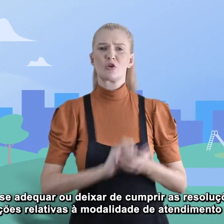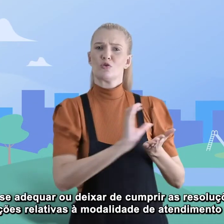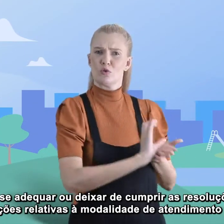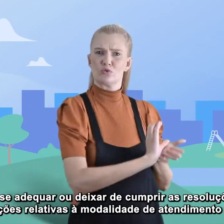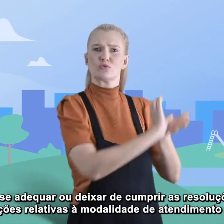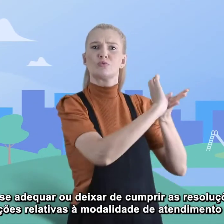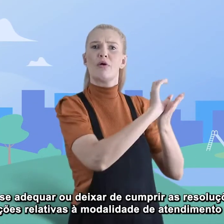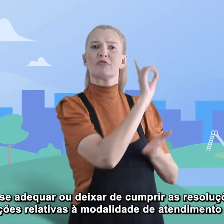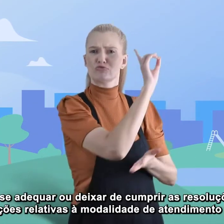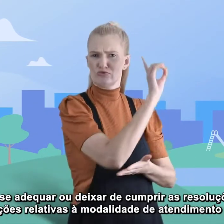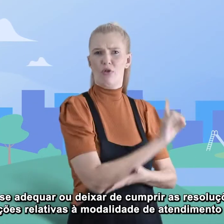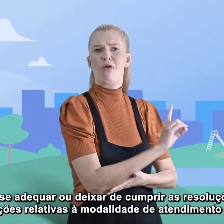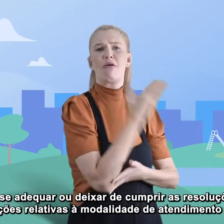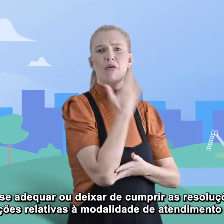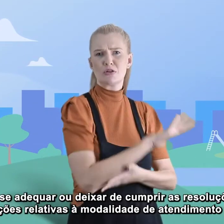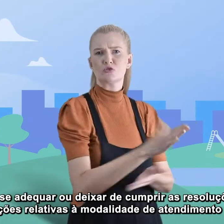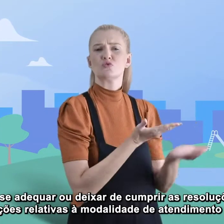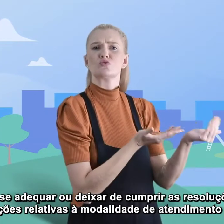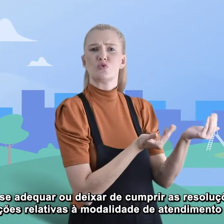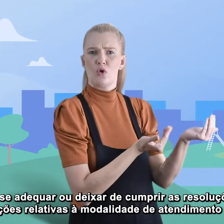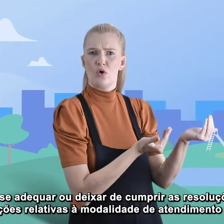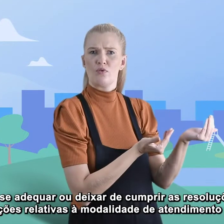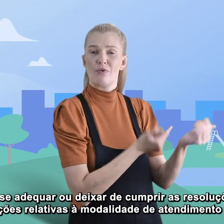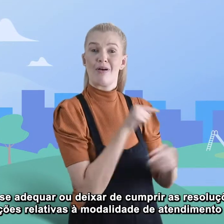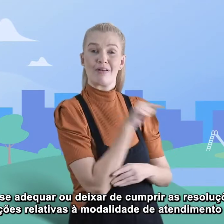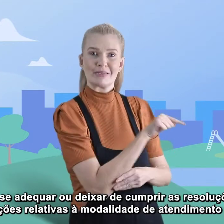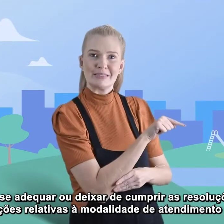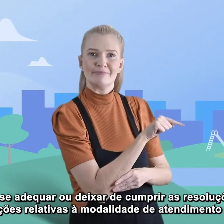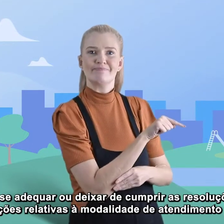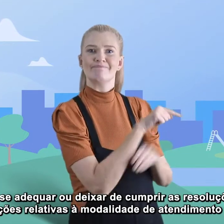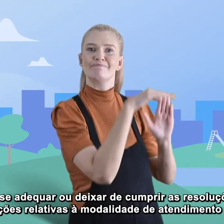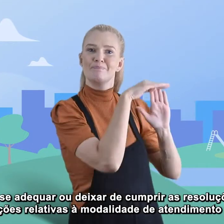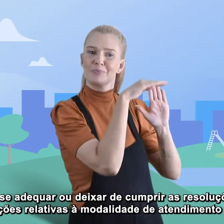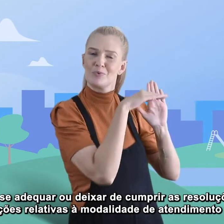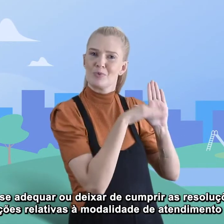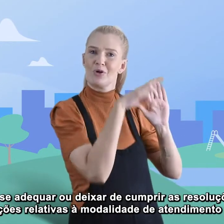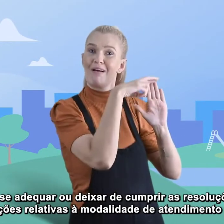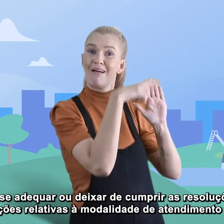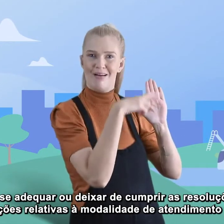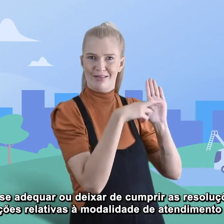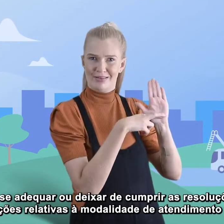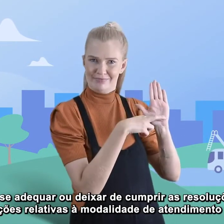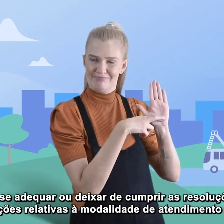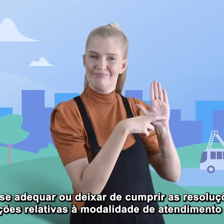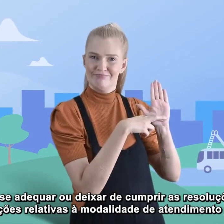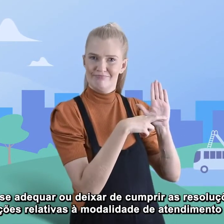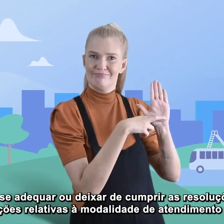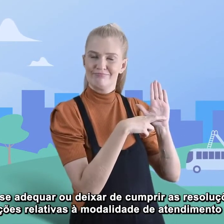Não se adequar ou deixar de cumprir as resoluções e deliberações relativas à modalidade de atendimento